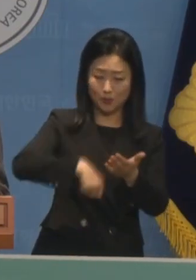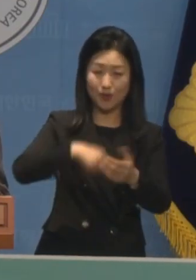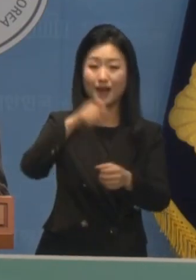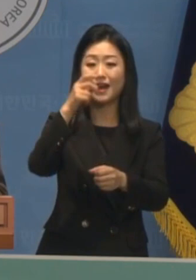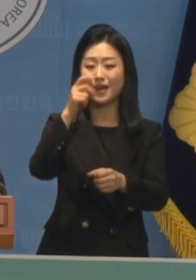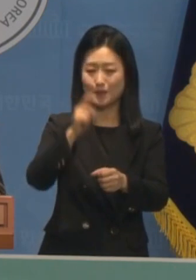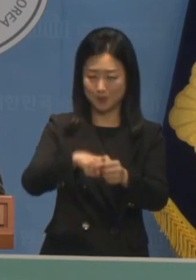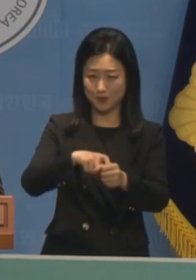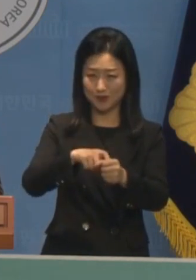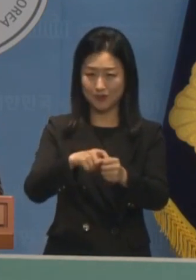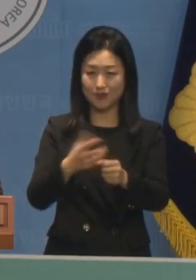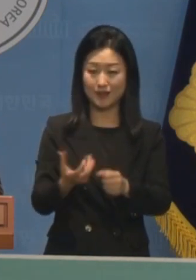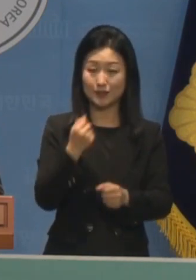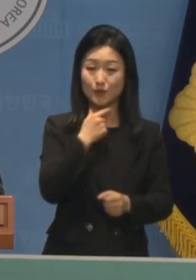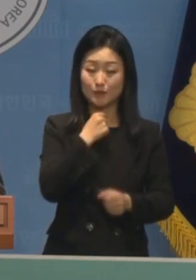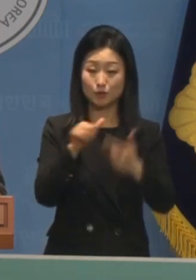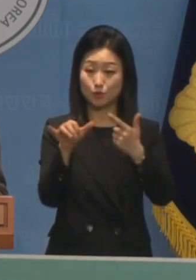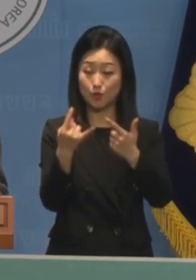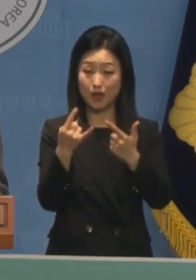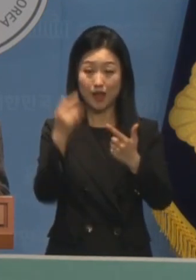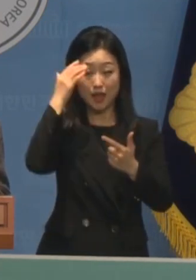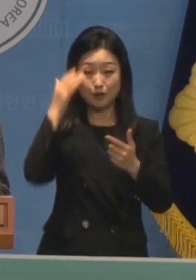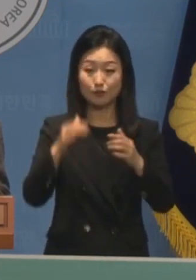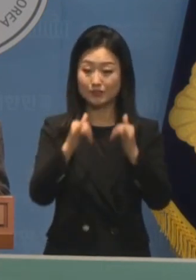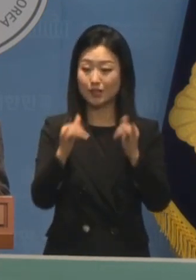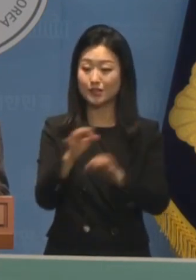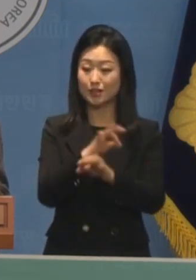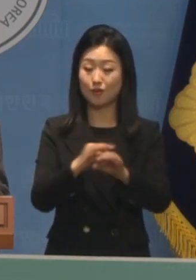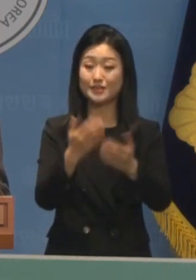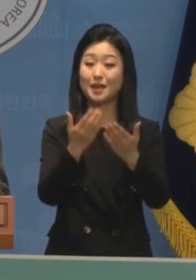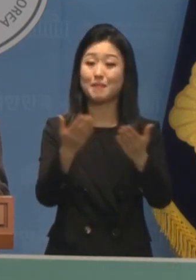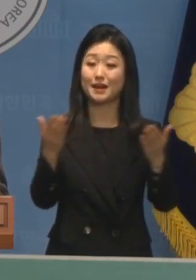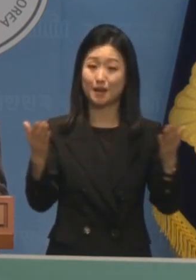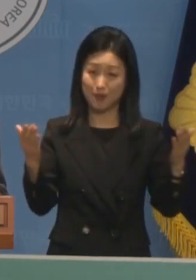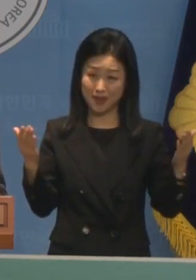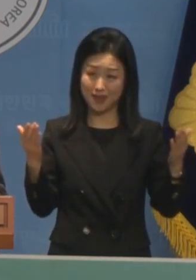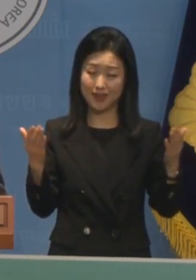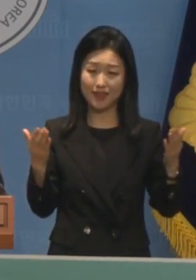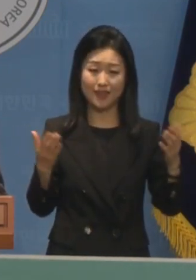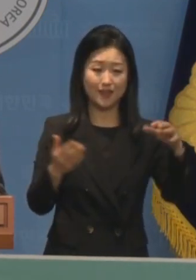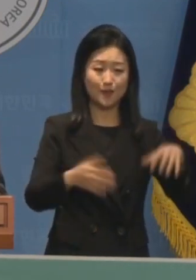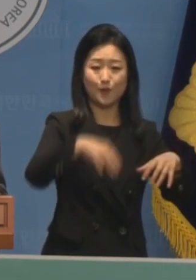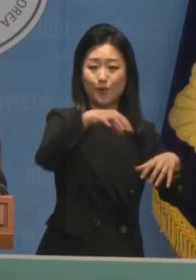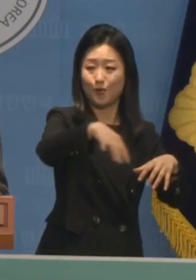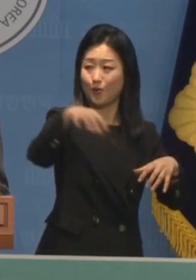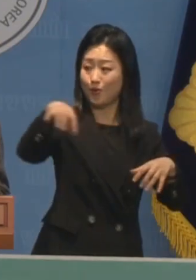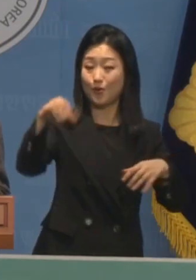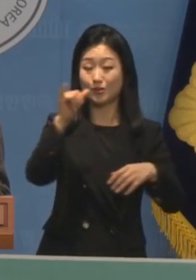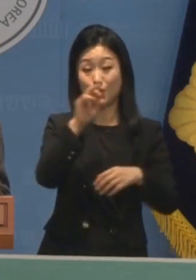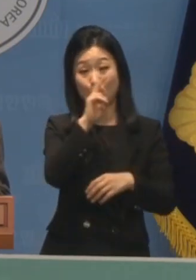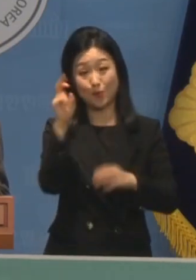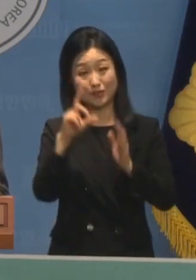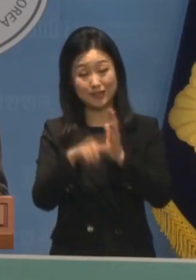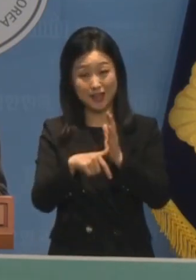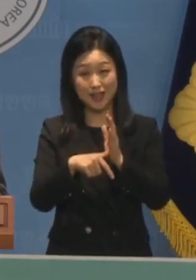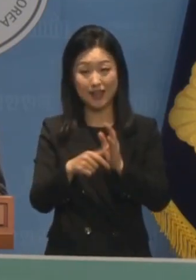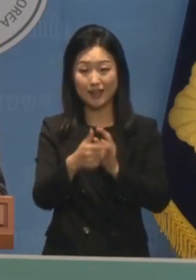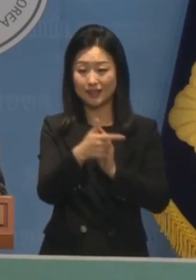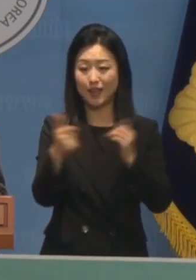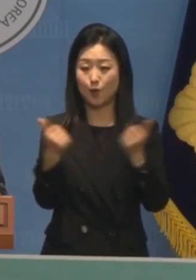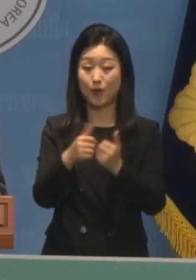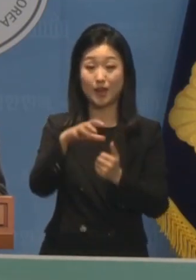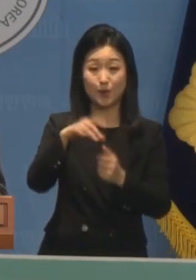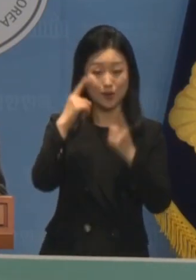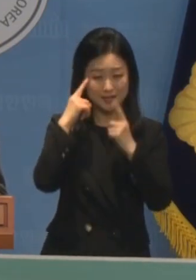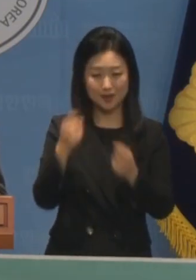곳곳이 제6회 대한민국 사회적 경제 박람회 현장이 되었습니다. 오후에는 대회의실에서